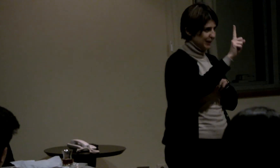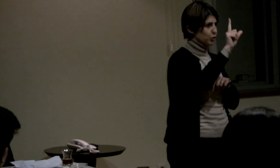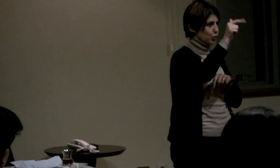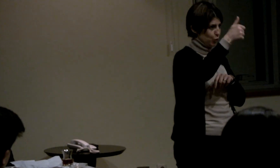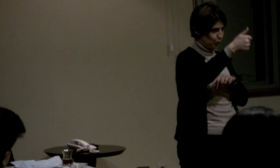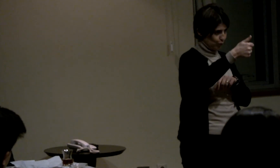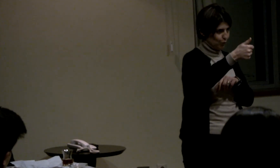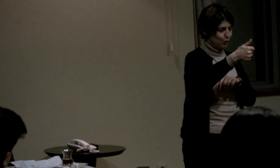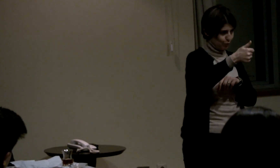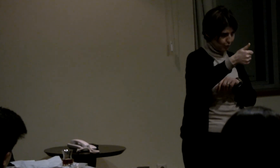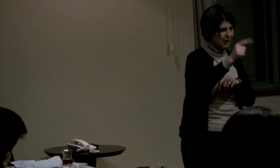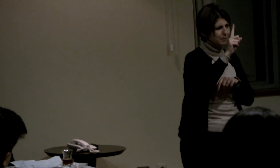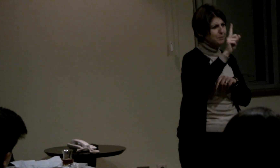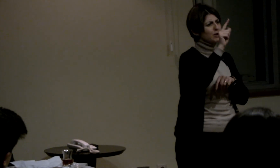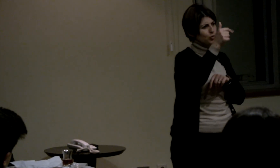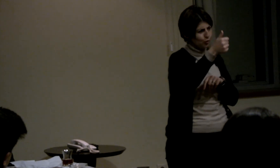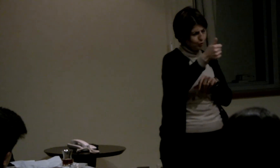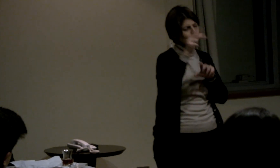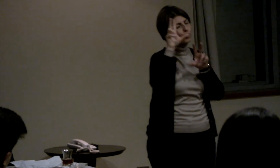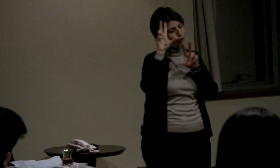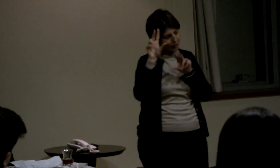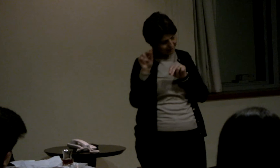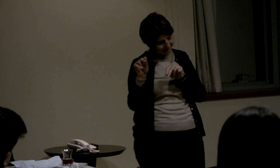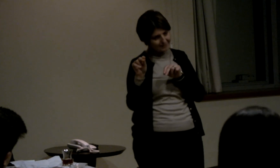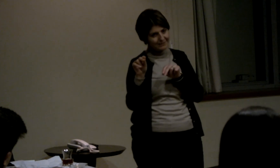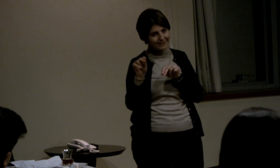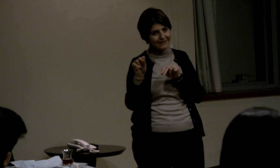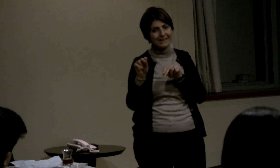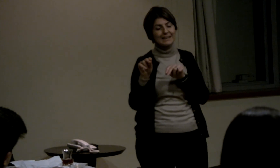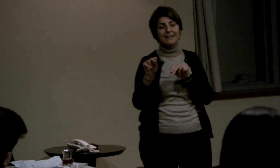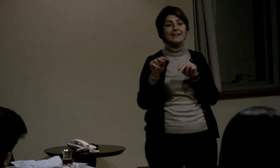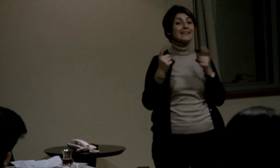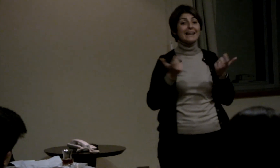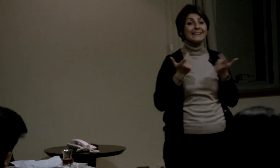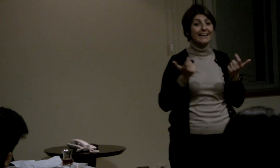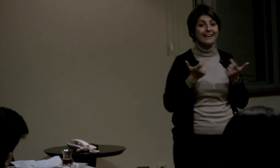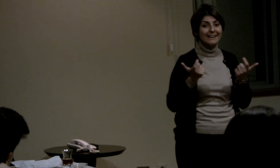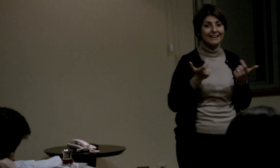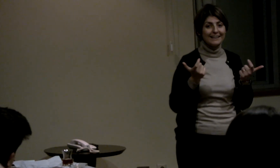gün. Bir gün konakladık. Nerede?